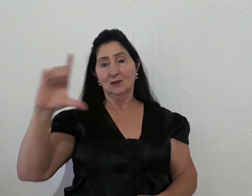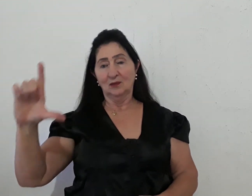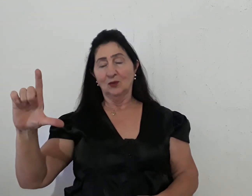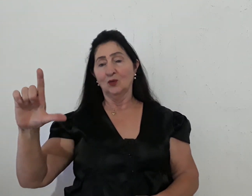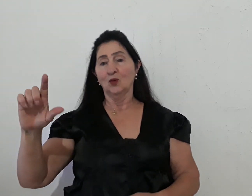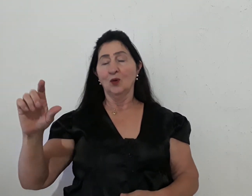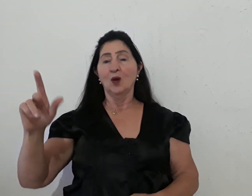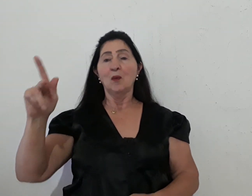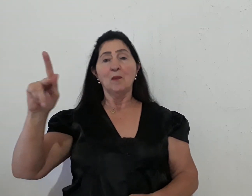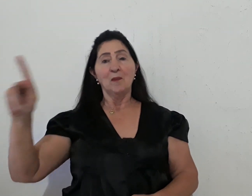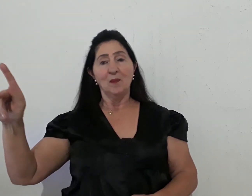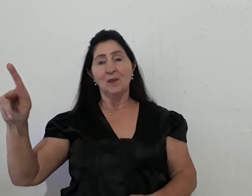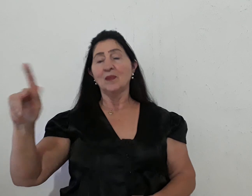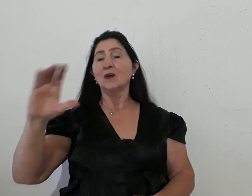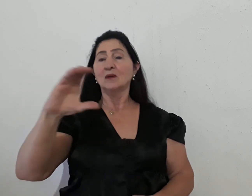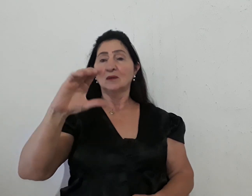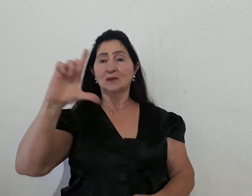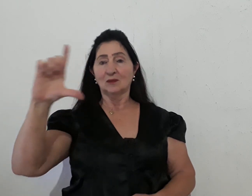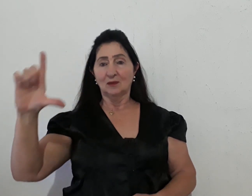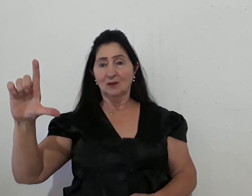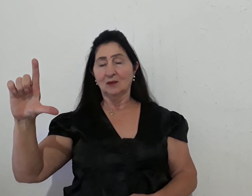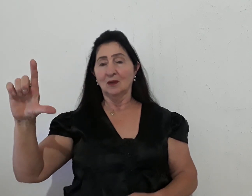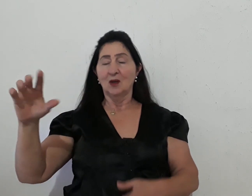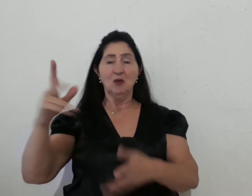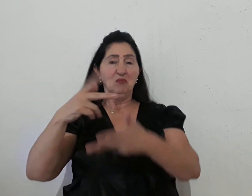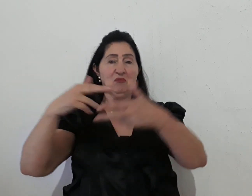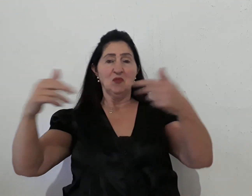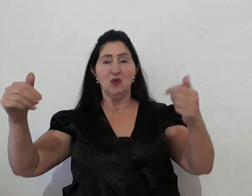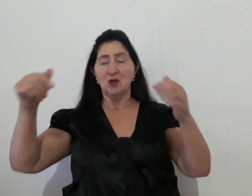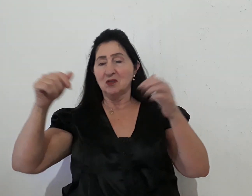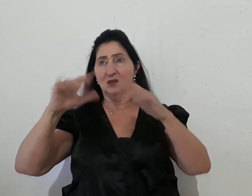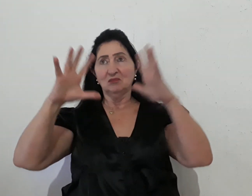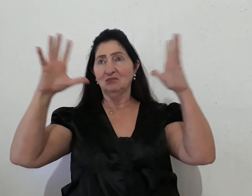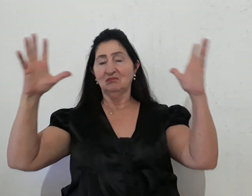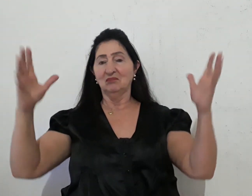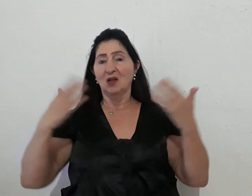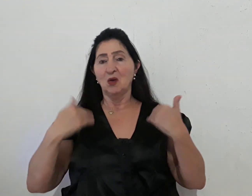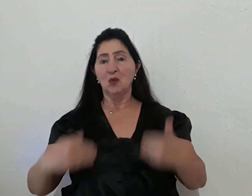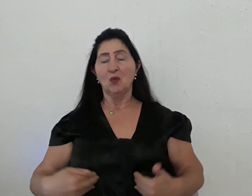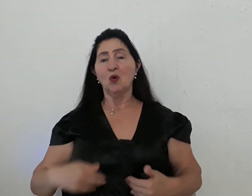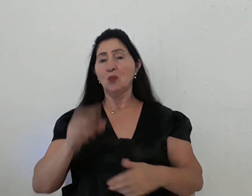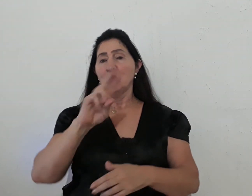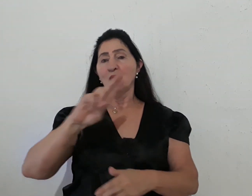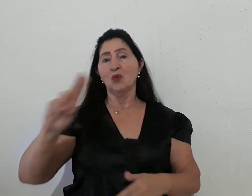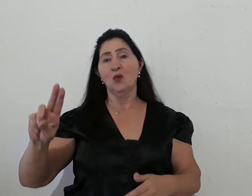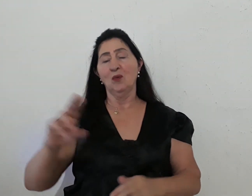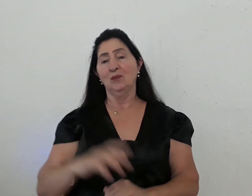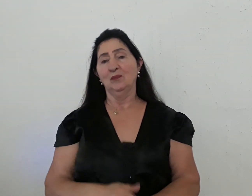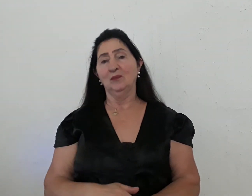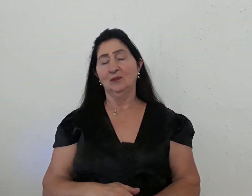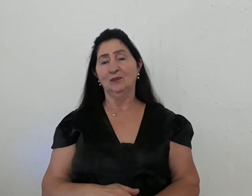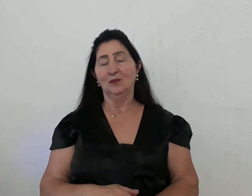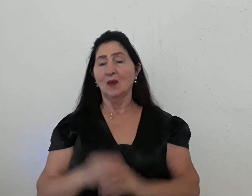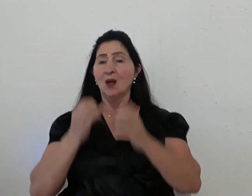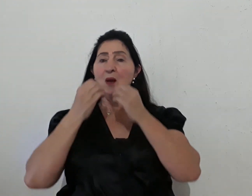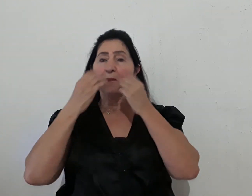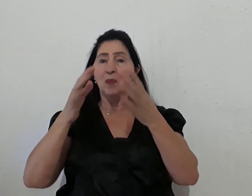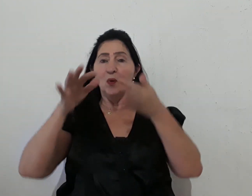plural, classificador de elementos da natureza, de corpo, de nome. Boa sorte a todos,